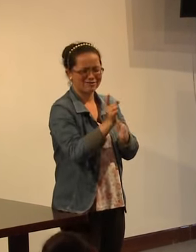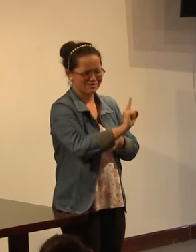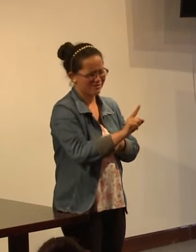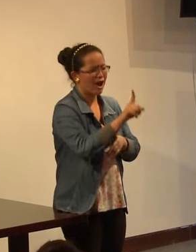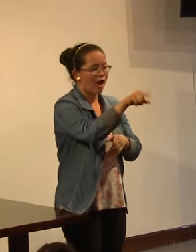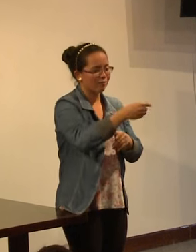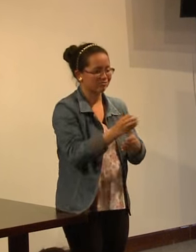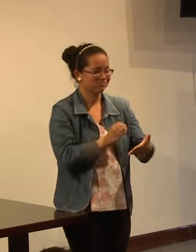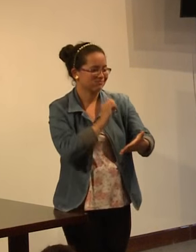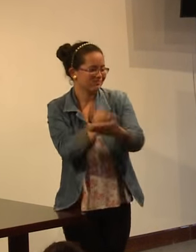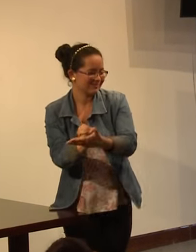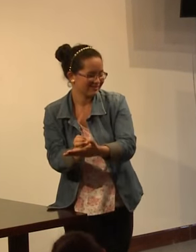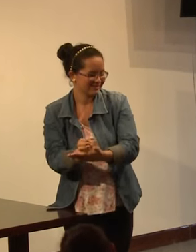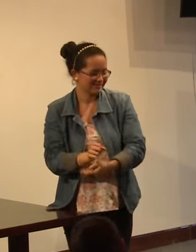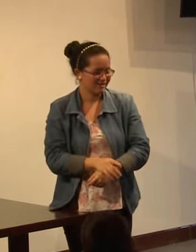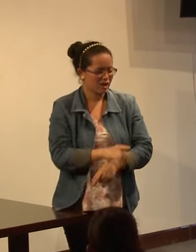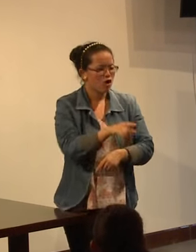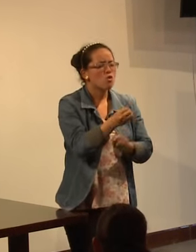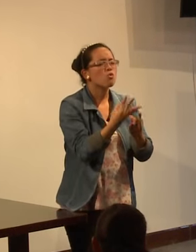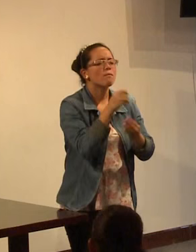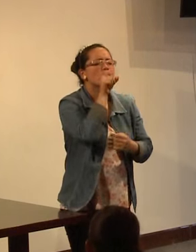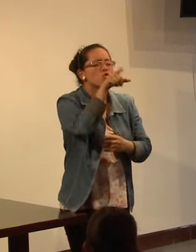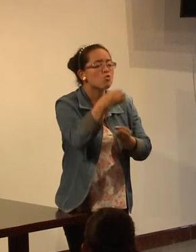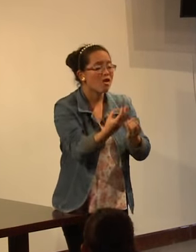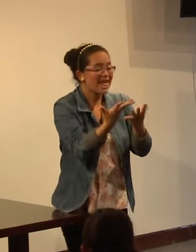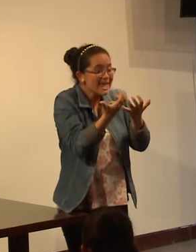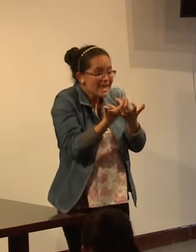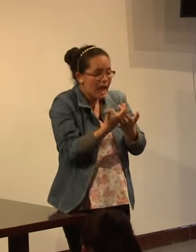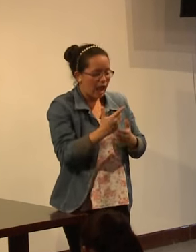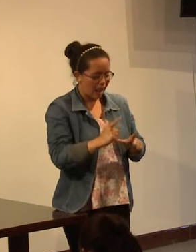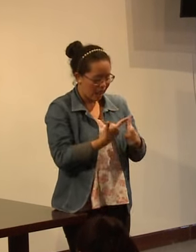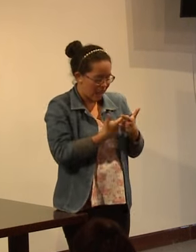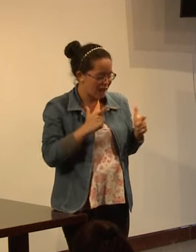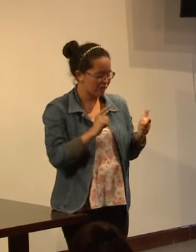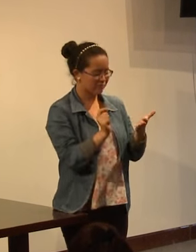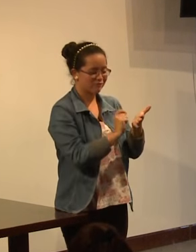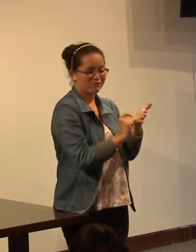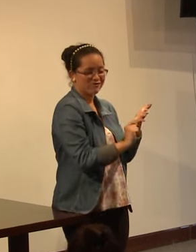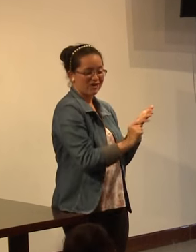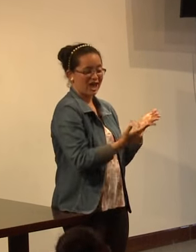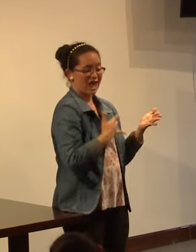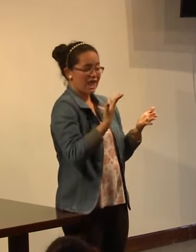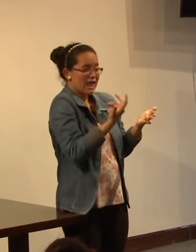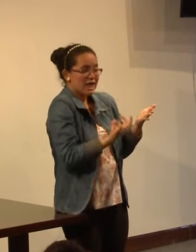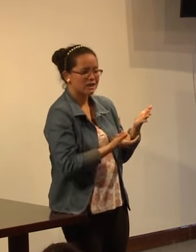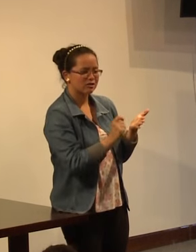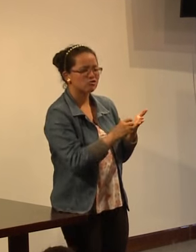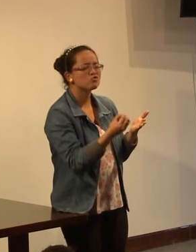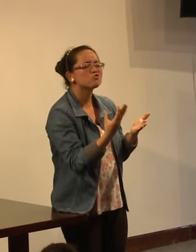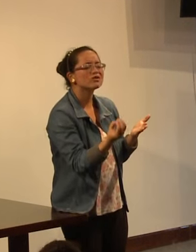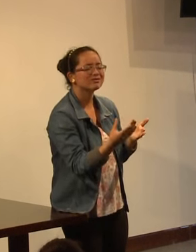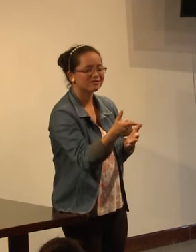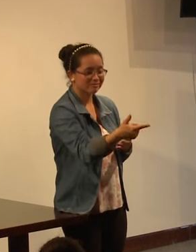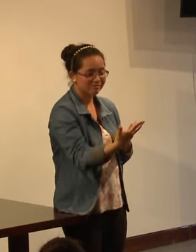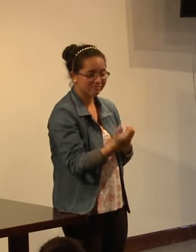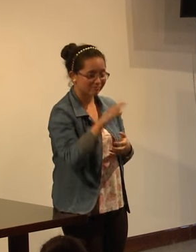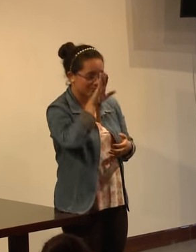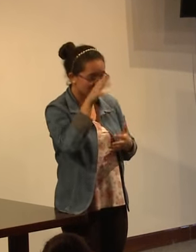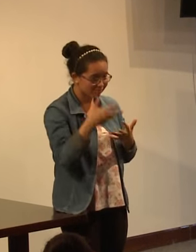ustedes escriben porque realmente quieran escribir? Y no me refiero a que sean necesariamente literatos y lo hagan porque... Pero fíjense que